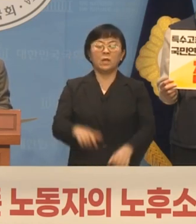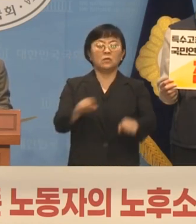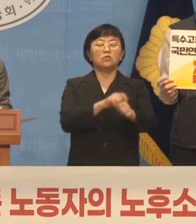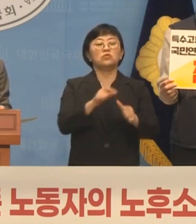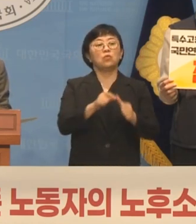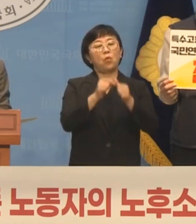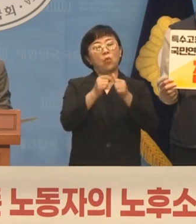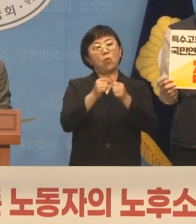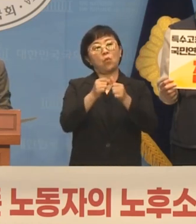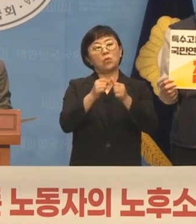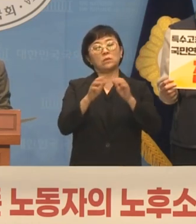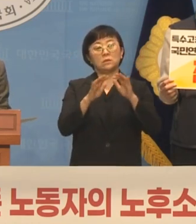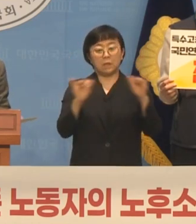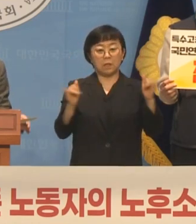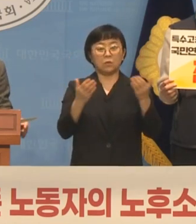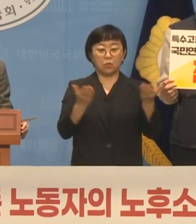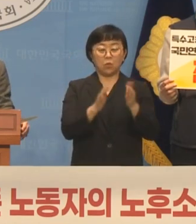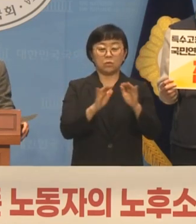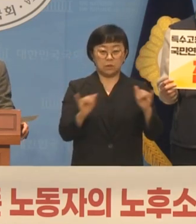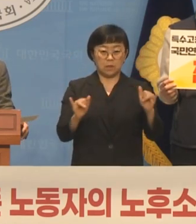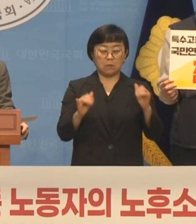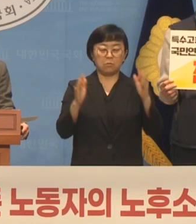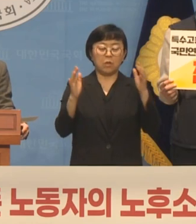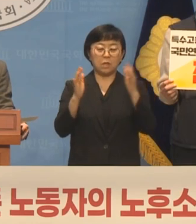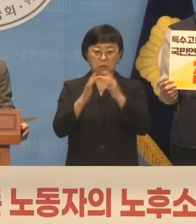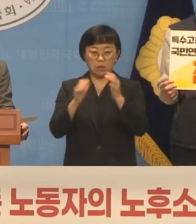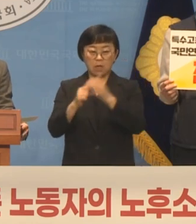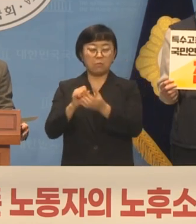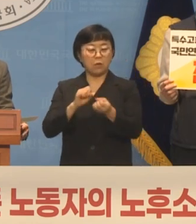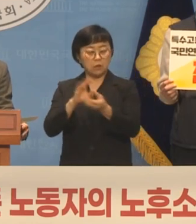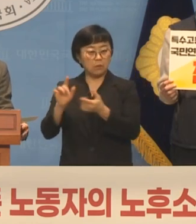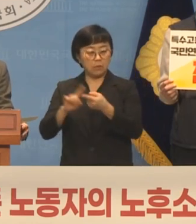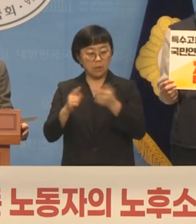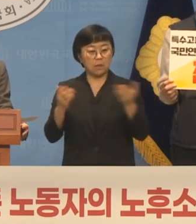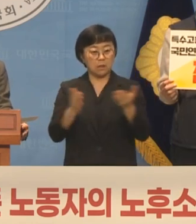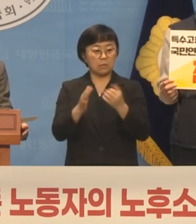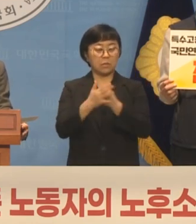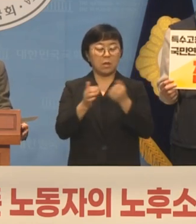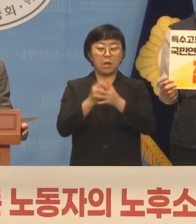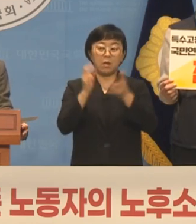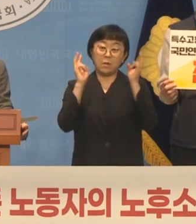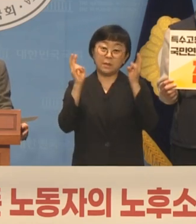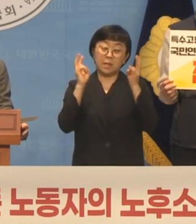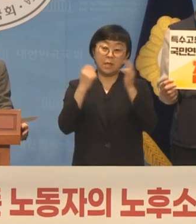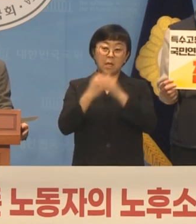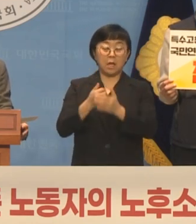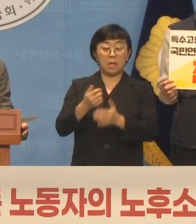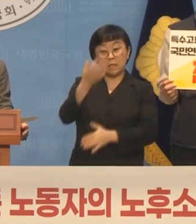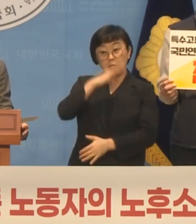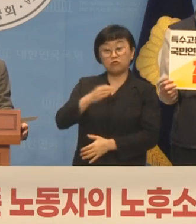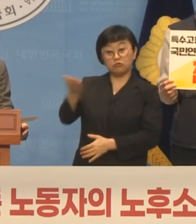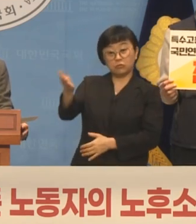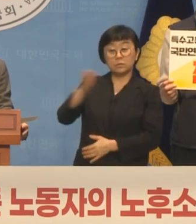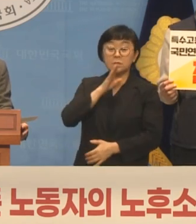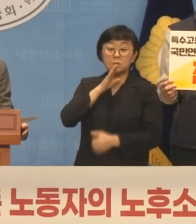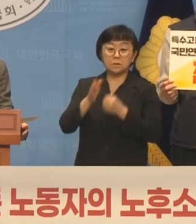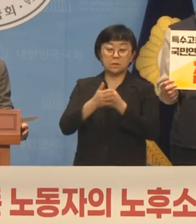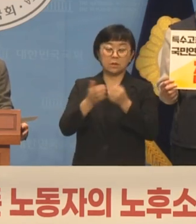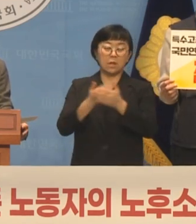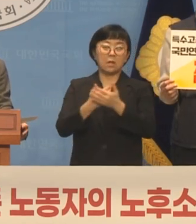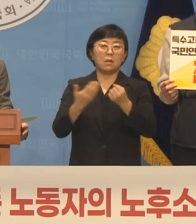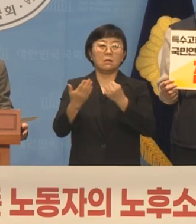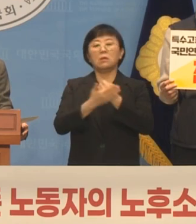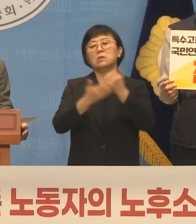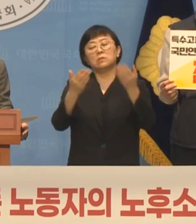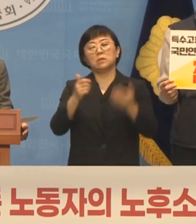특수고용 형태의 노동자들, 플랫폼 노동자들이 노동하며 회사에 쌓이는 막대한 이익은 사각지대로